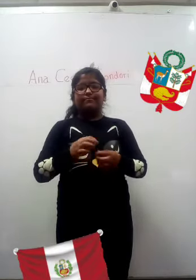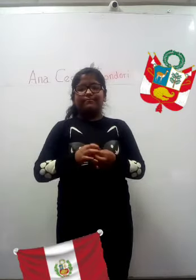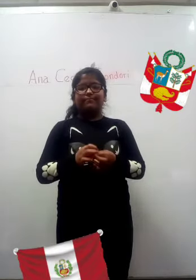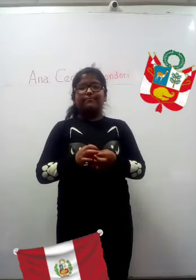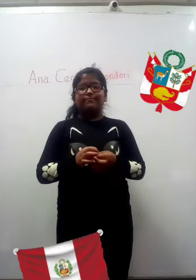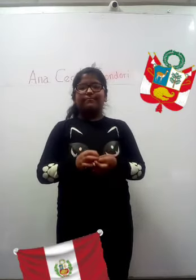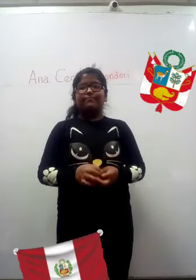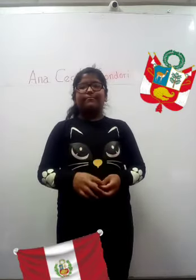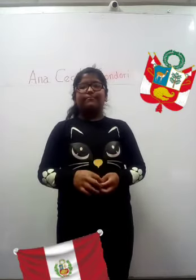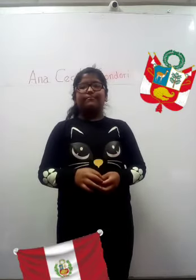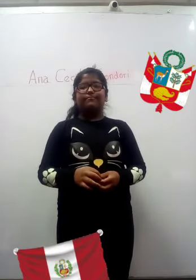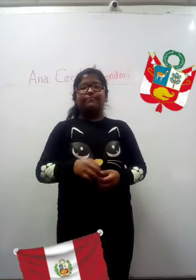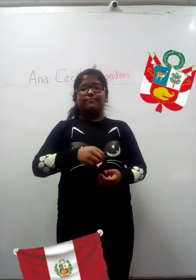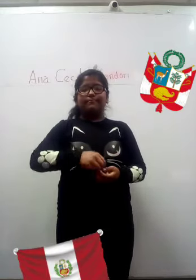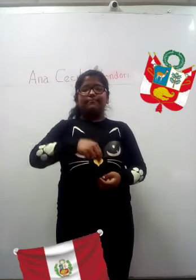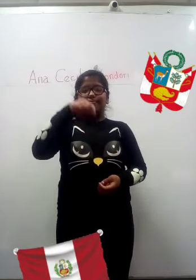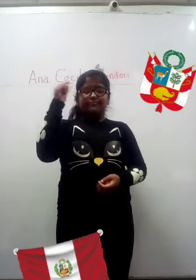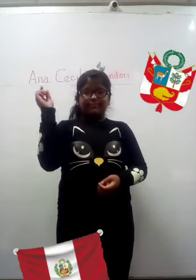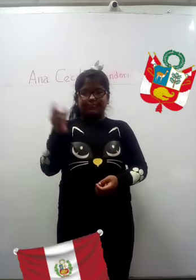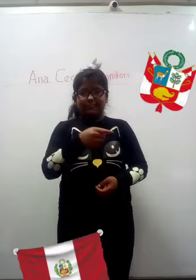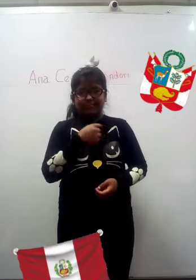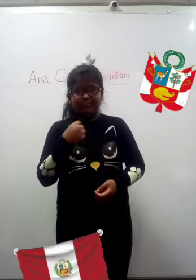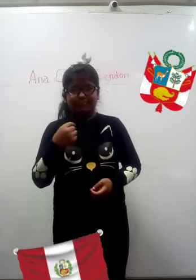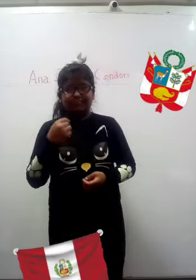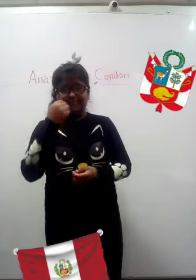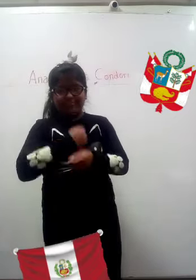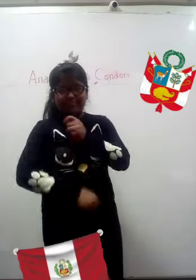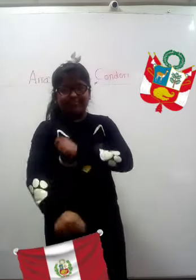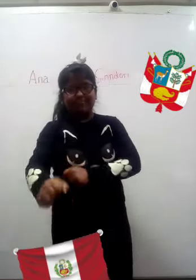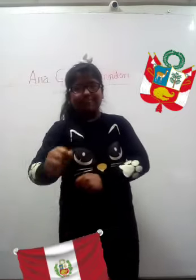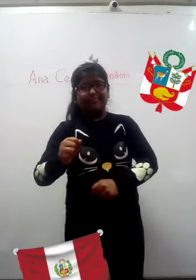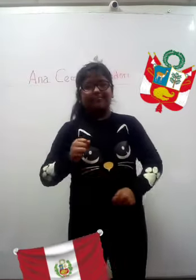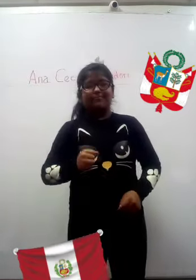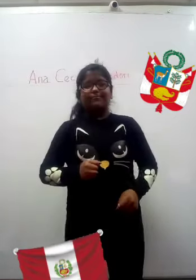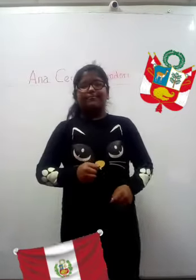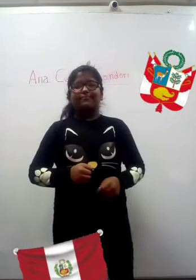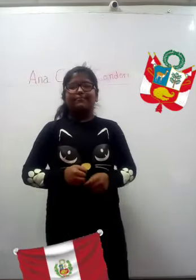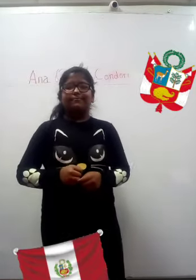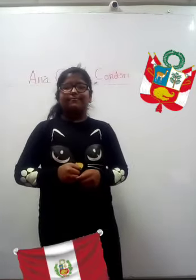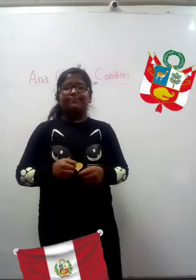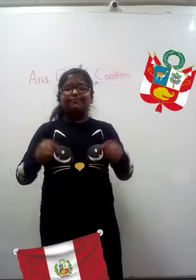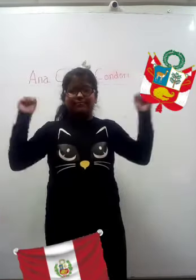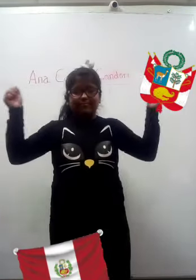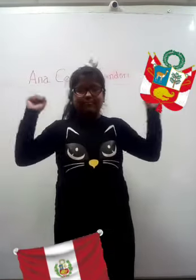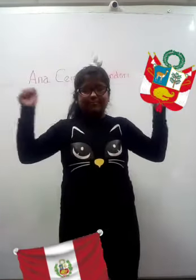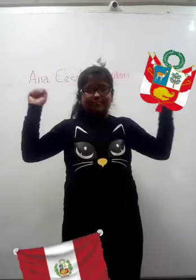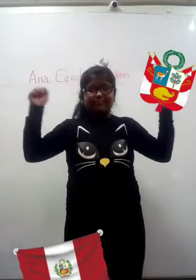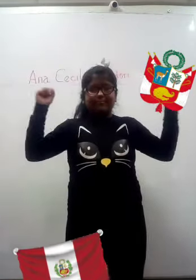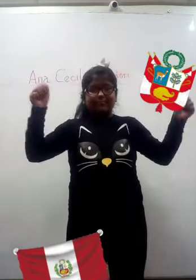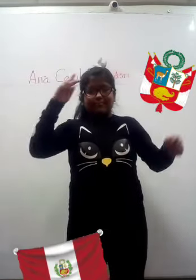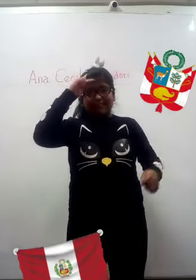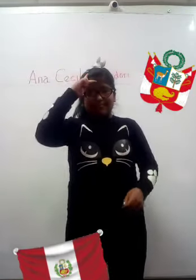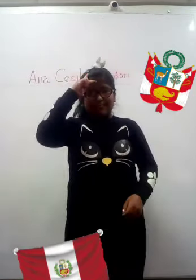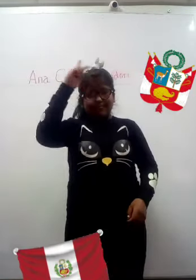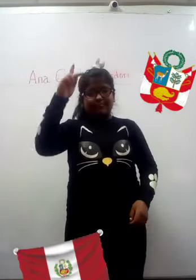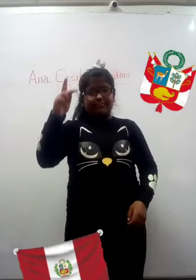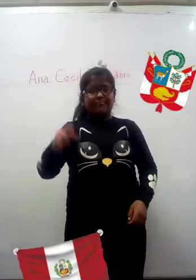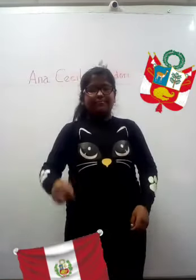el norte, el centro y el sur. Toma, a triunfar, a triunfar, peruano,